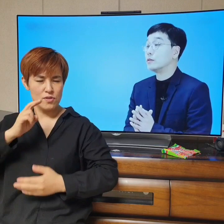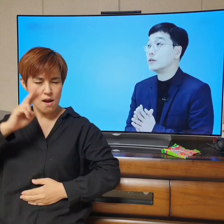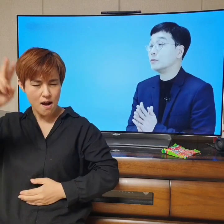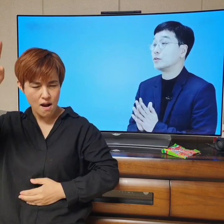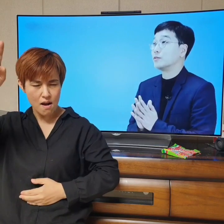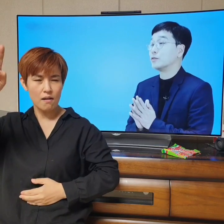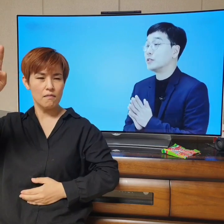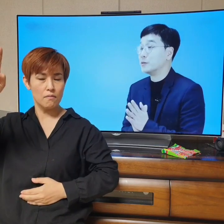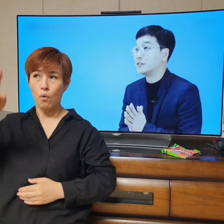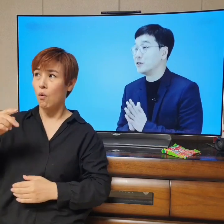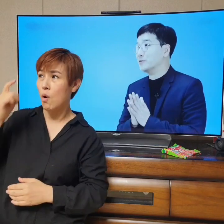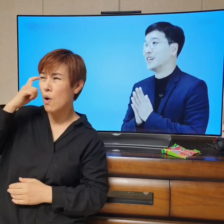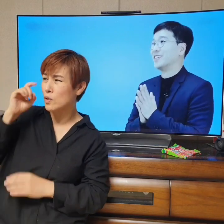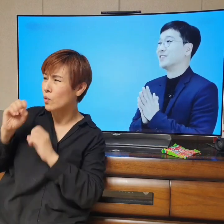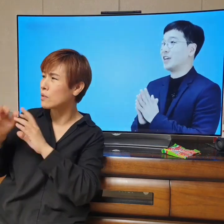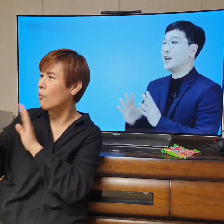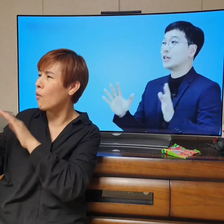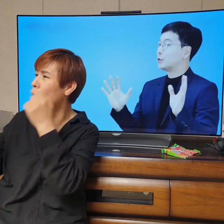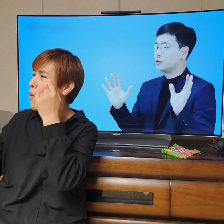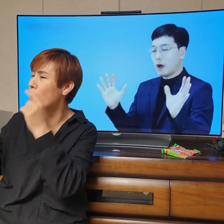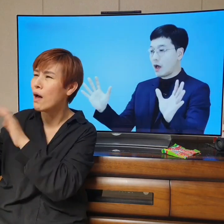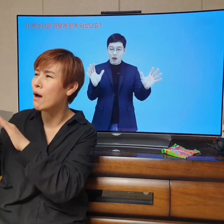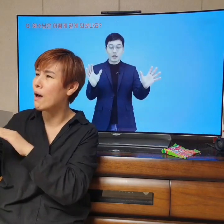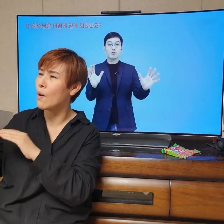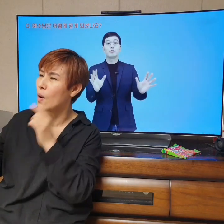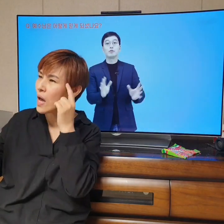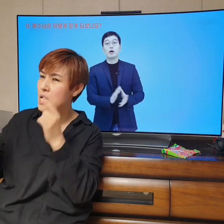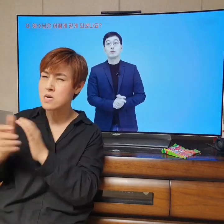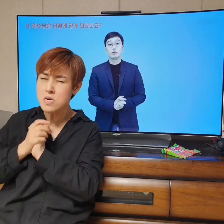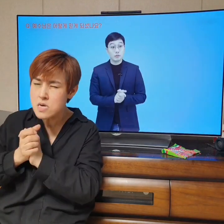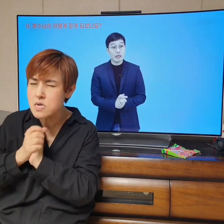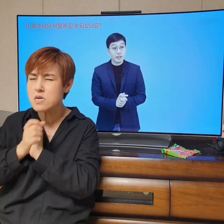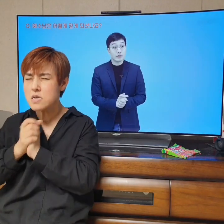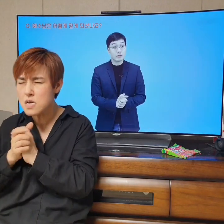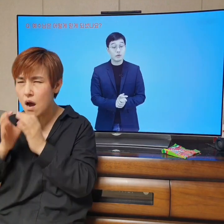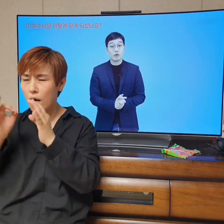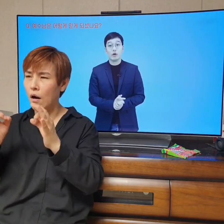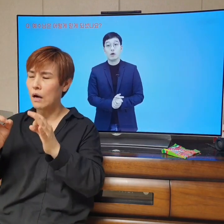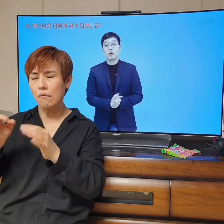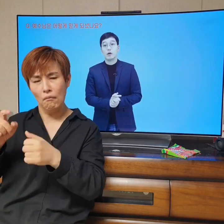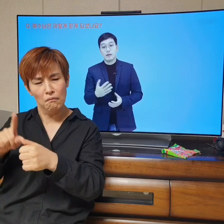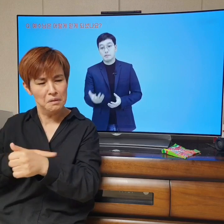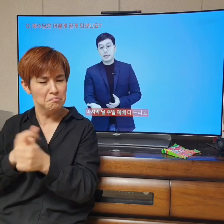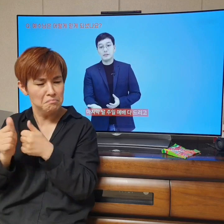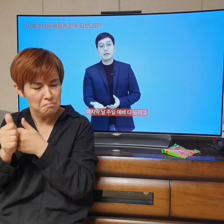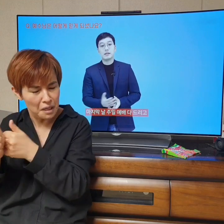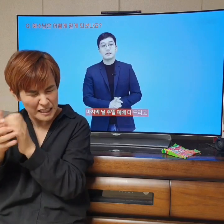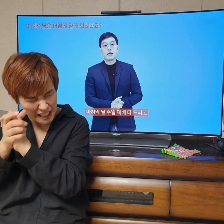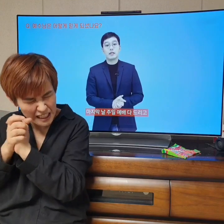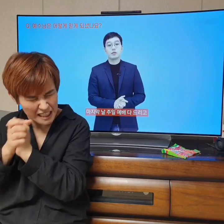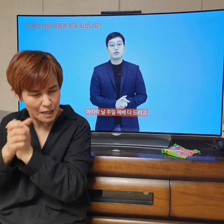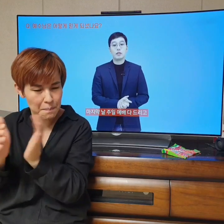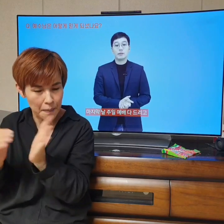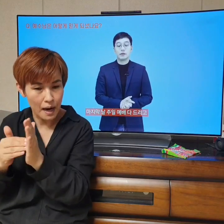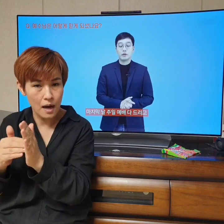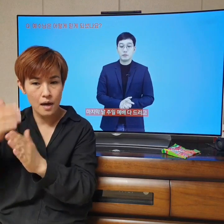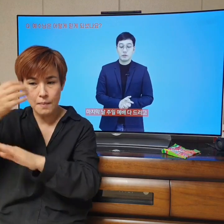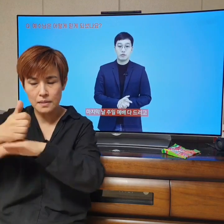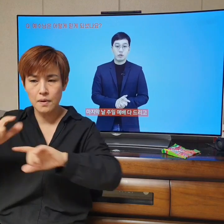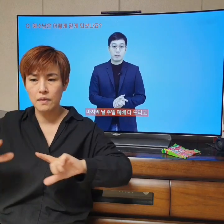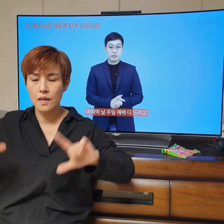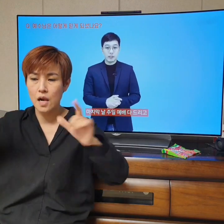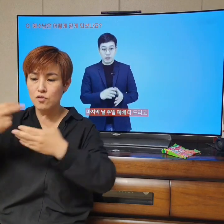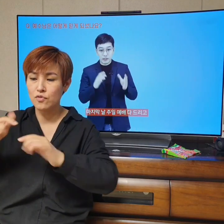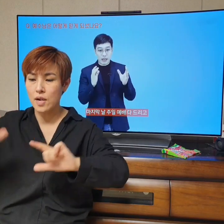부르고 왜 그러세요? 전도사님 왜 그러세요? 막 이러는데 기도도 막 큰 소리도 하고 좀 따라했어요. 저도 마지막 날 주일 예배